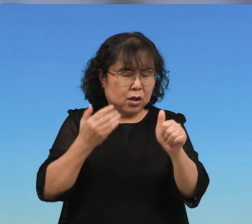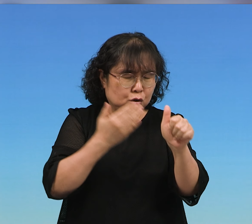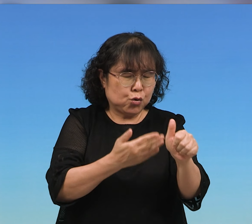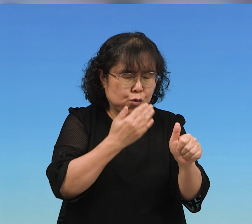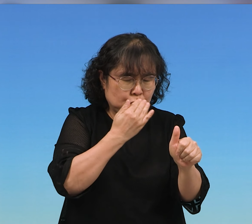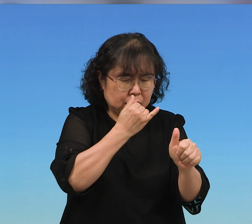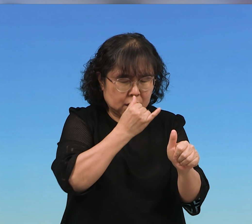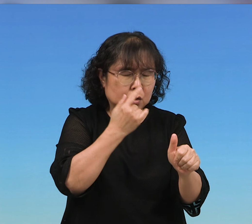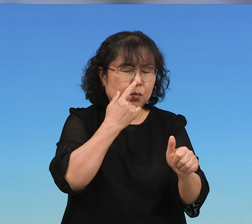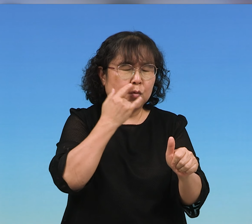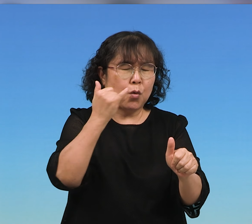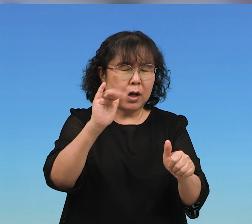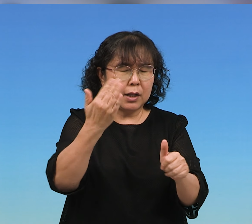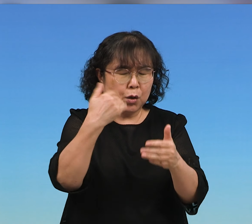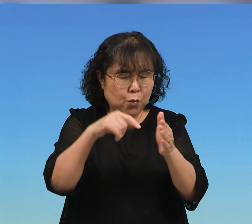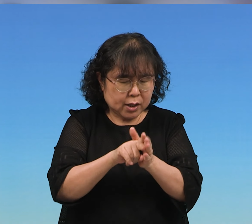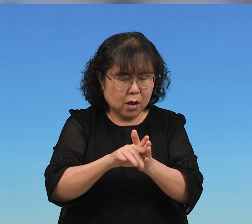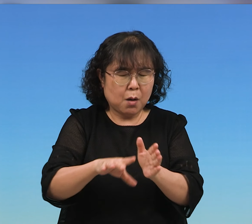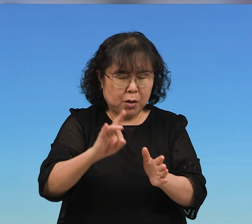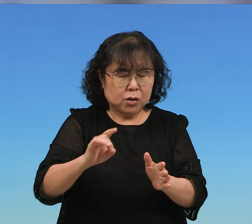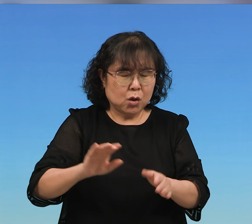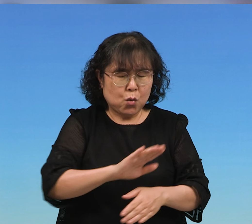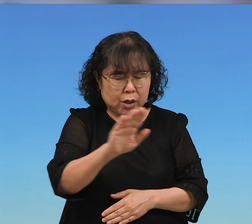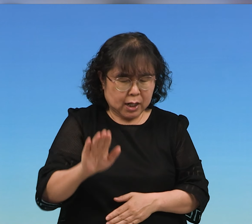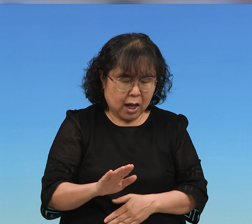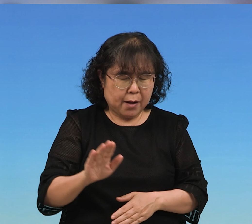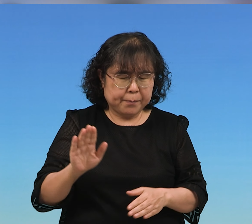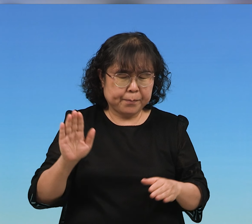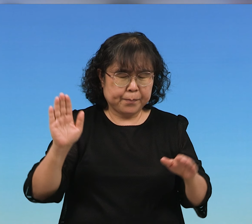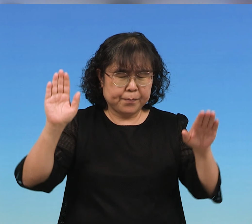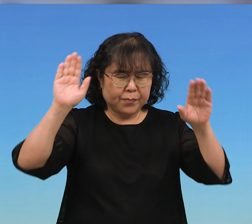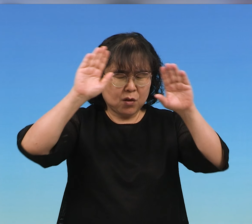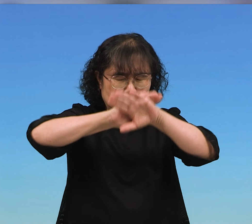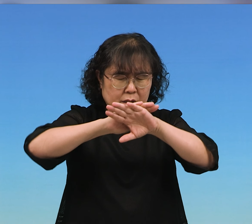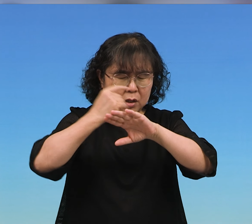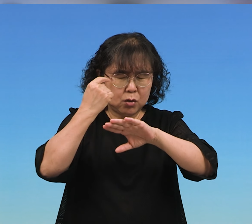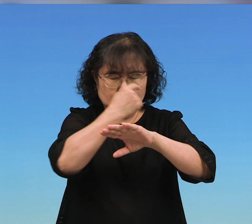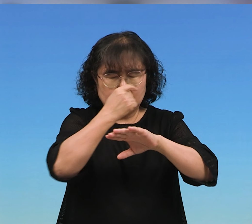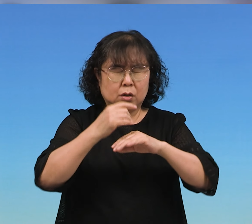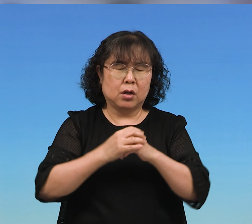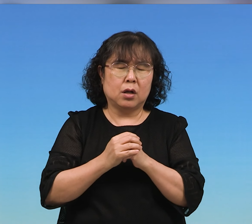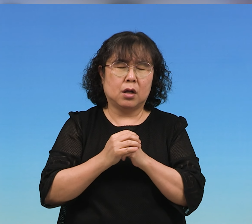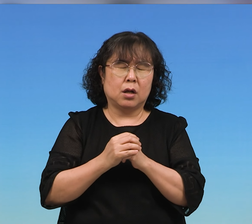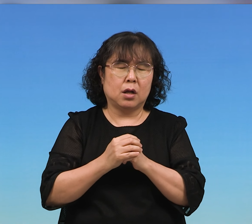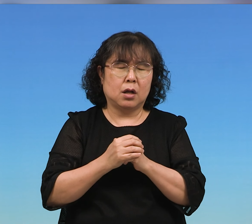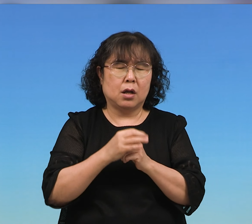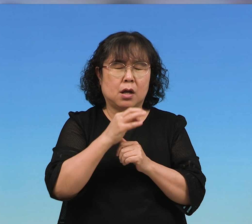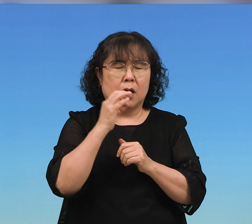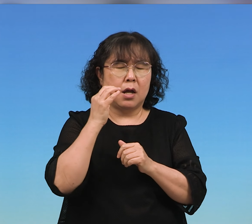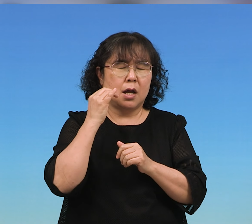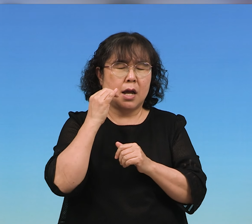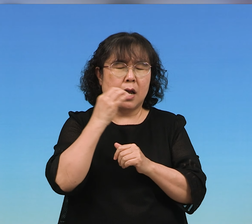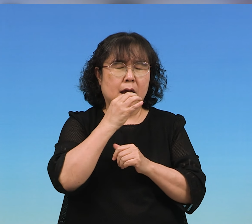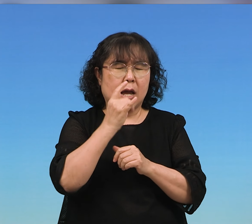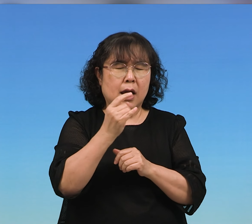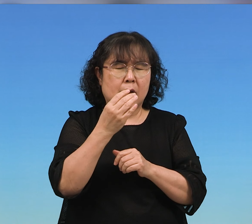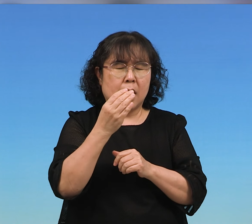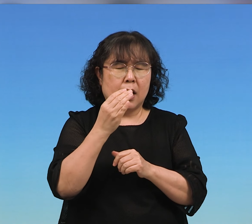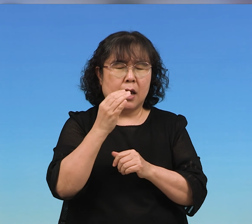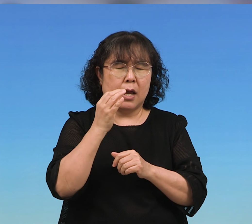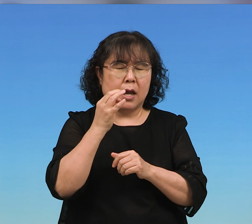아버지 이런 영적 안목을 가진 부모가 되기 위하여 먼저 우리 어두워진 이 눈을